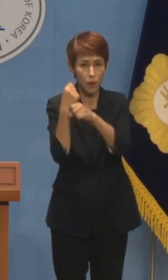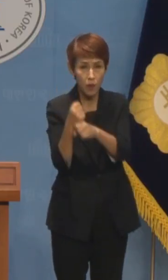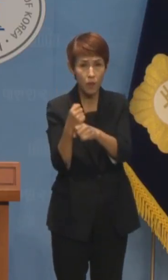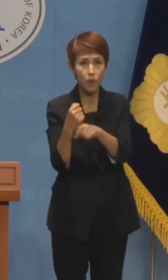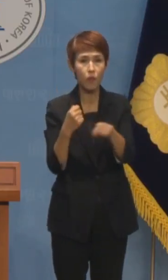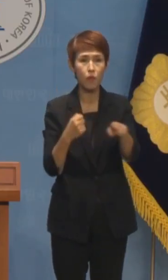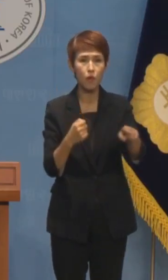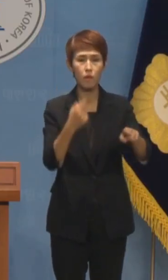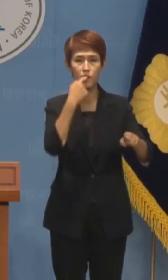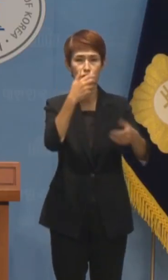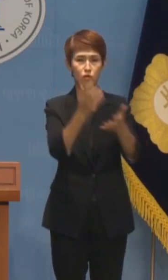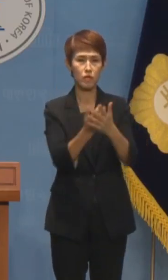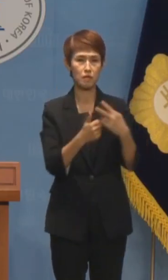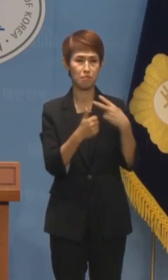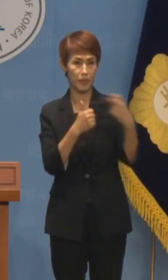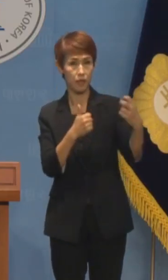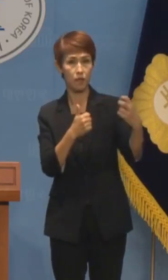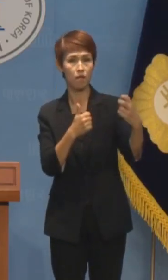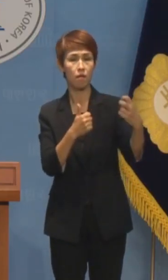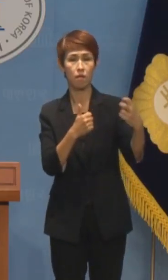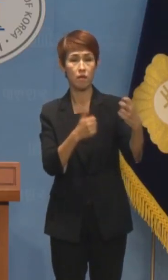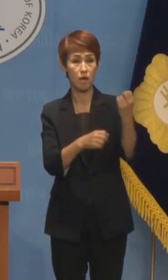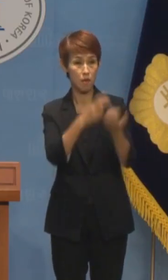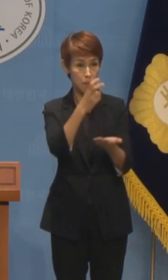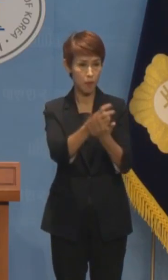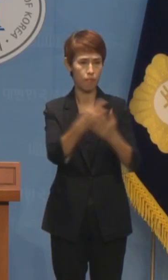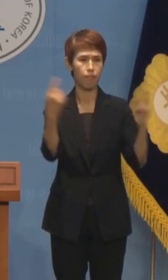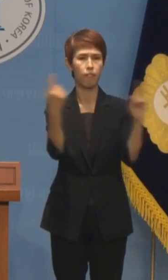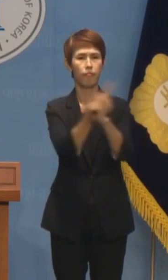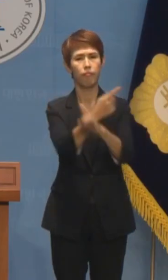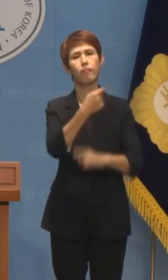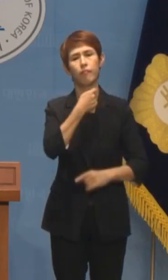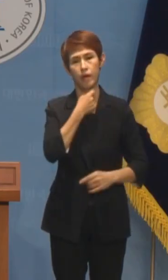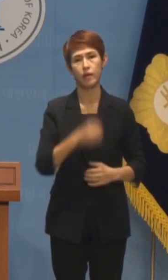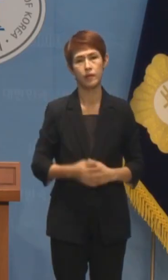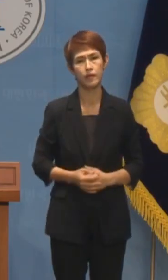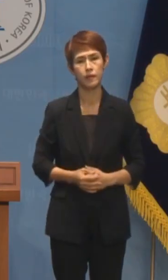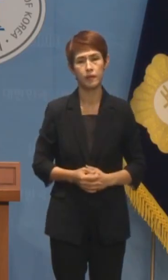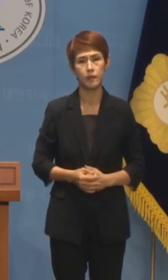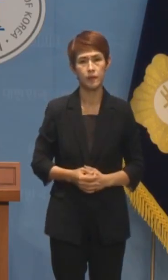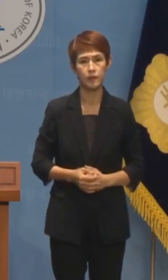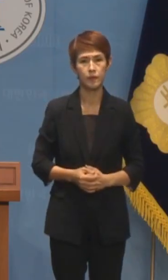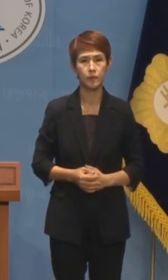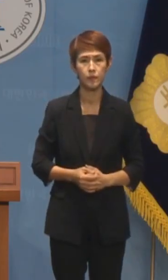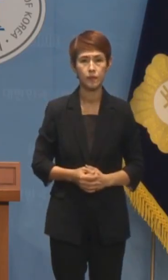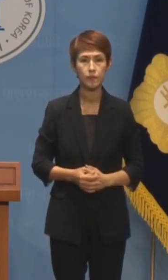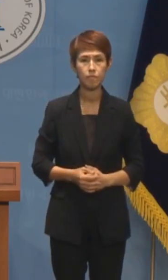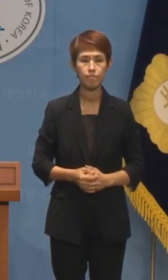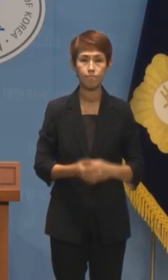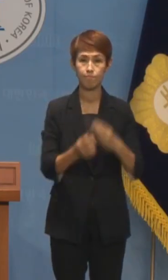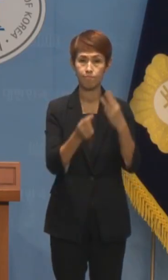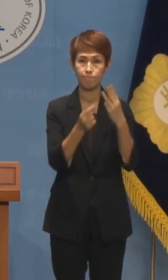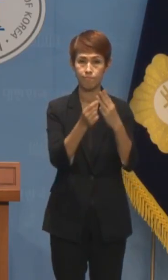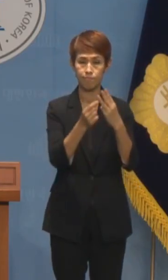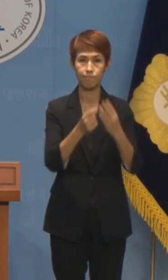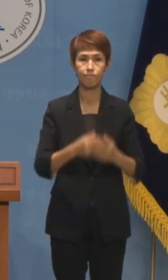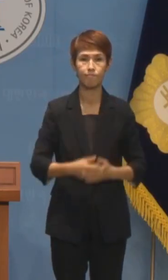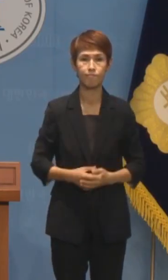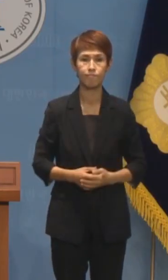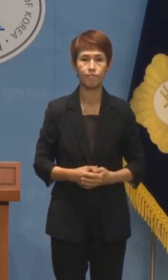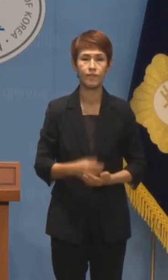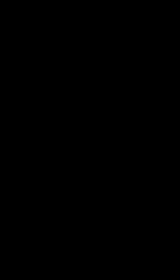민주주의 혐오에 기반한 법률을 과감하게 바꿔내고자 제안합니다. 셋째,